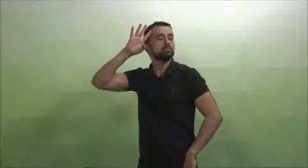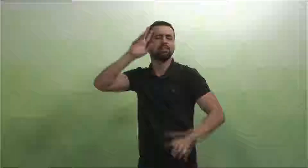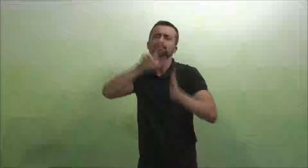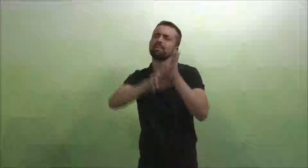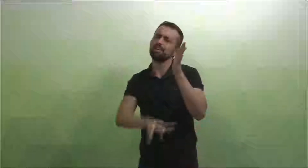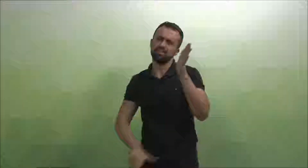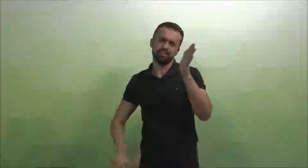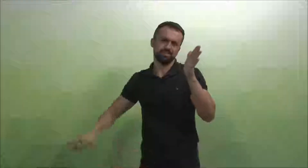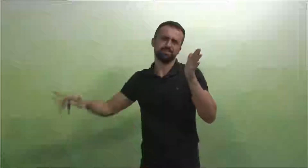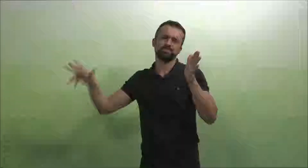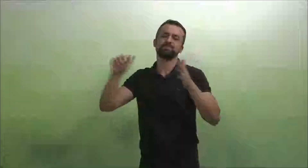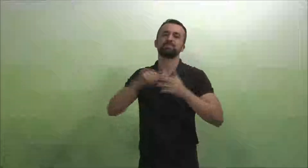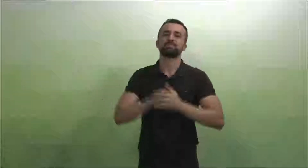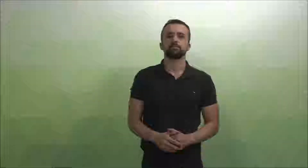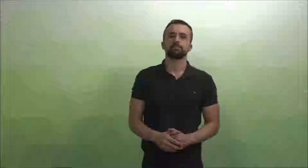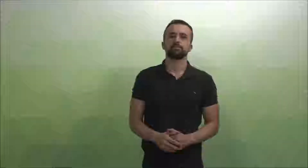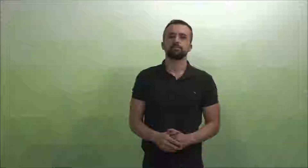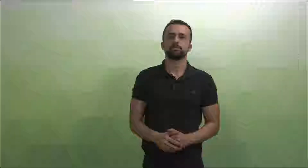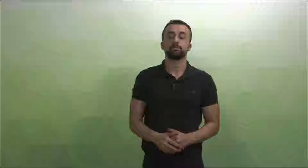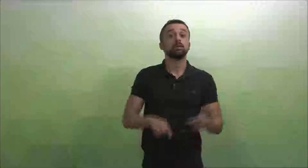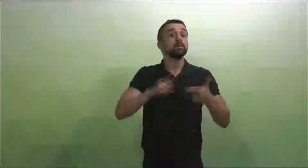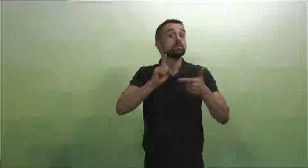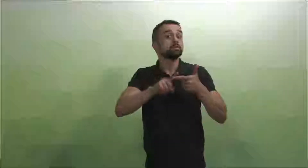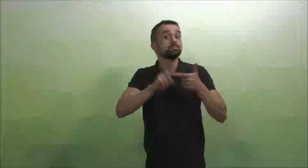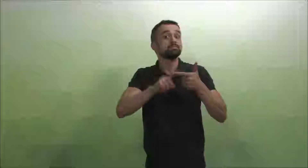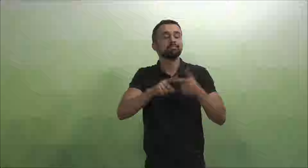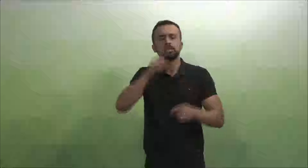imaginários, dentre várias outras coisas.